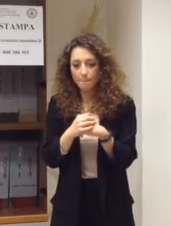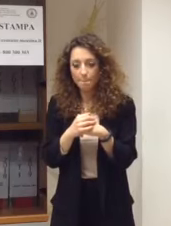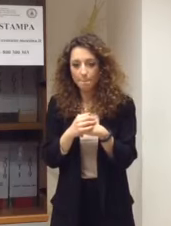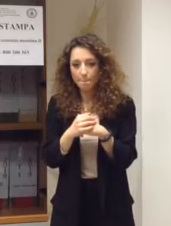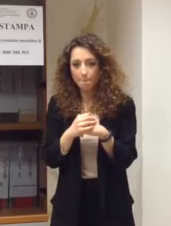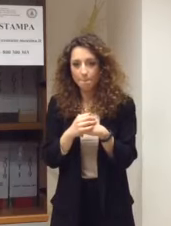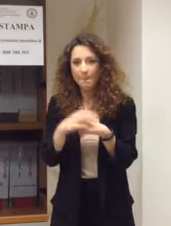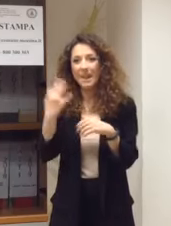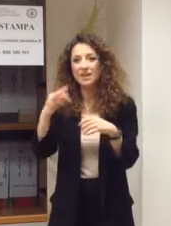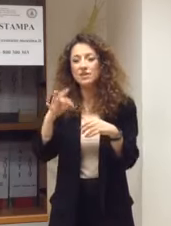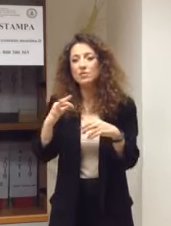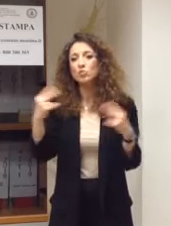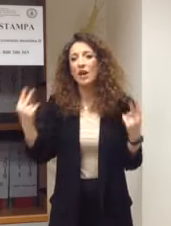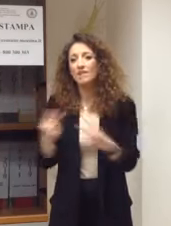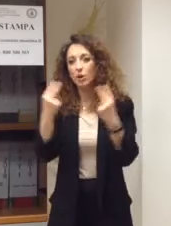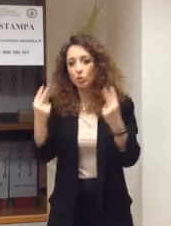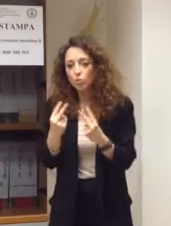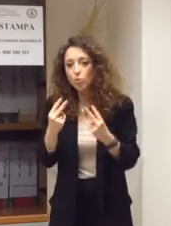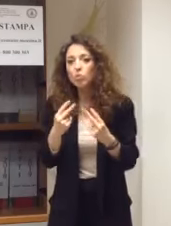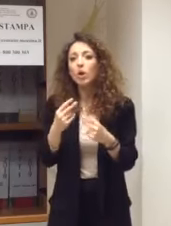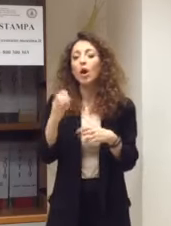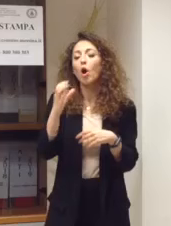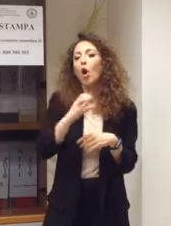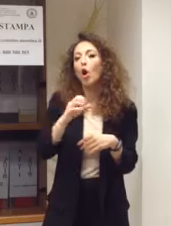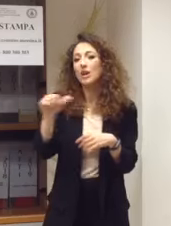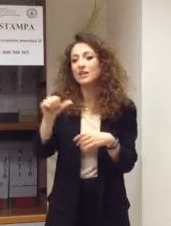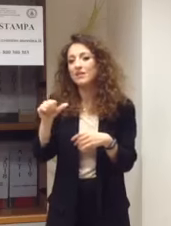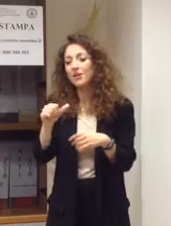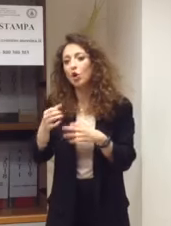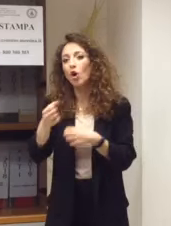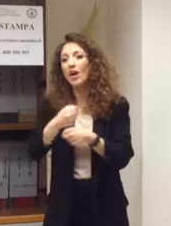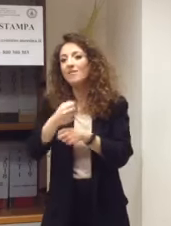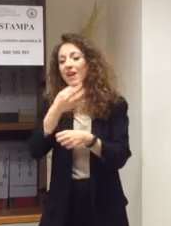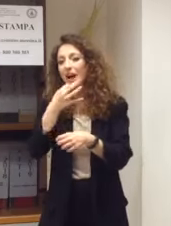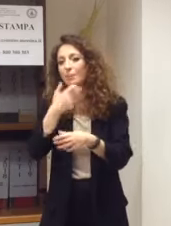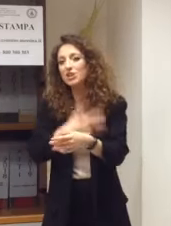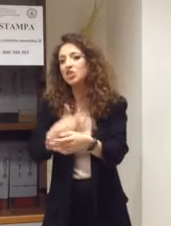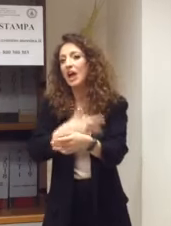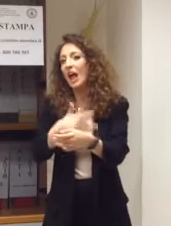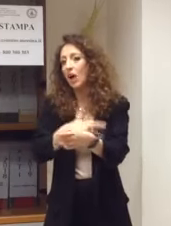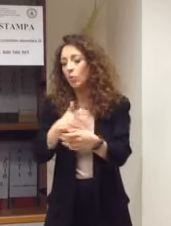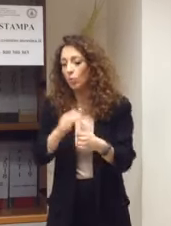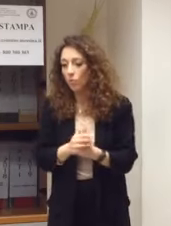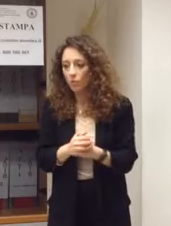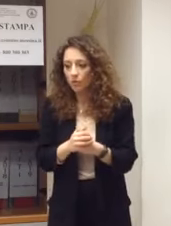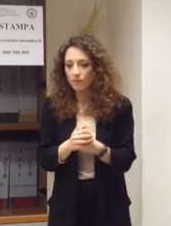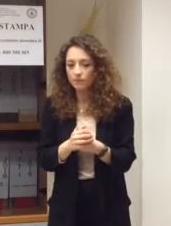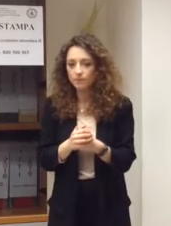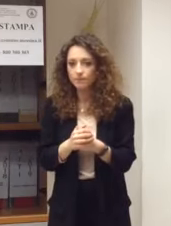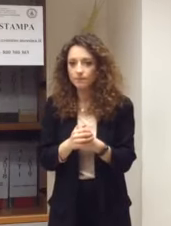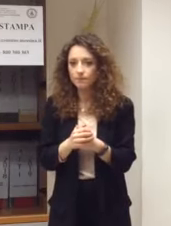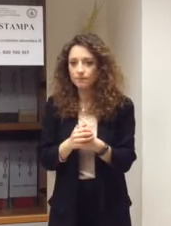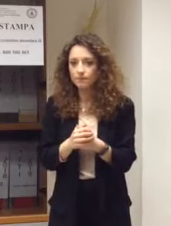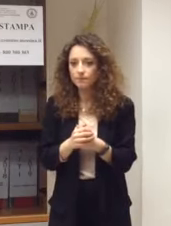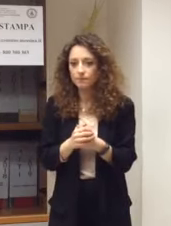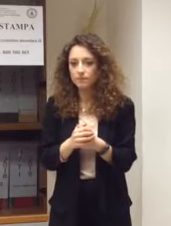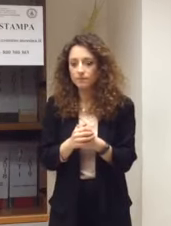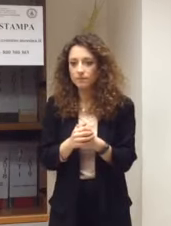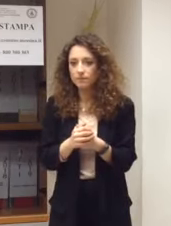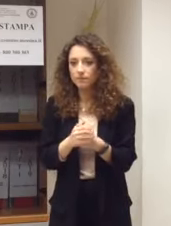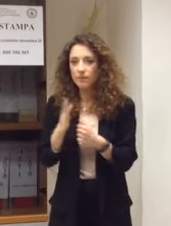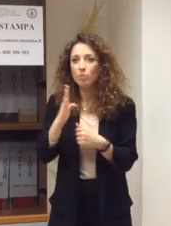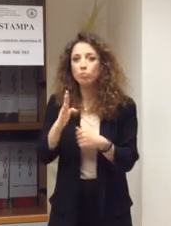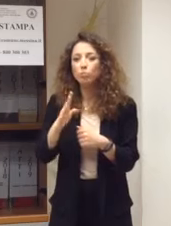della frutta e verdura, il signor Corica Salvatore dei farmaci anticoagulanti, Blue Sea in Sicily di D'Angelo ci ha